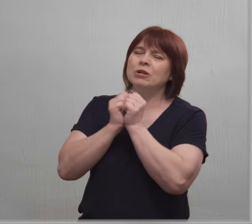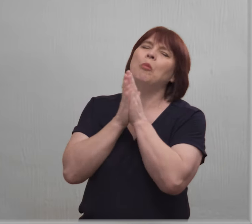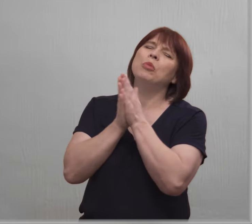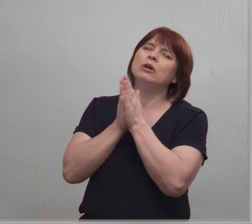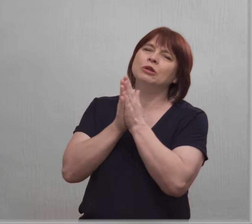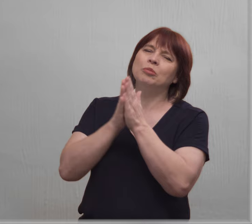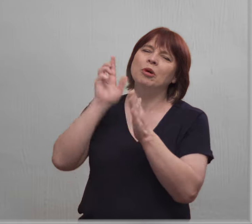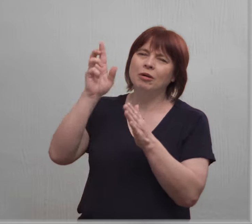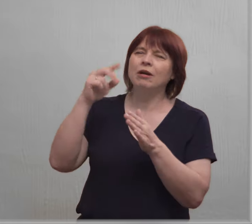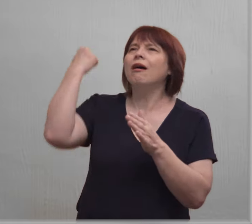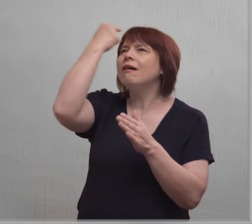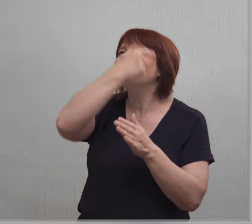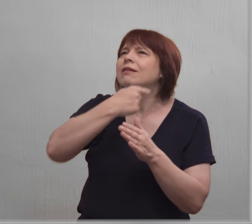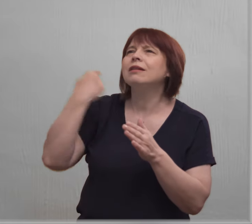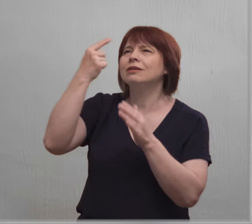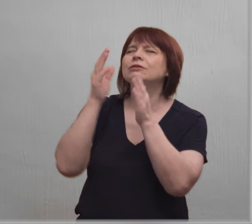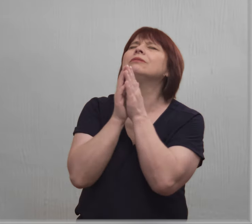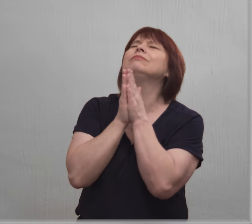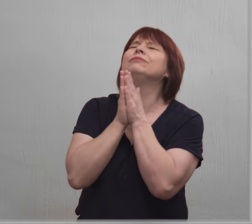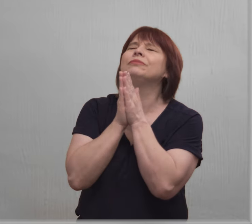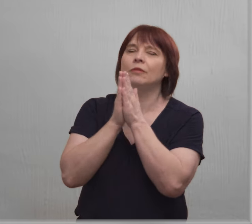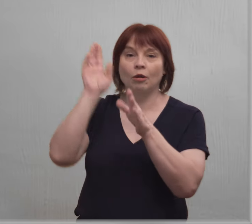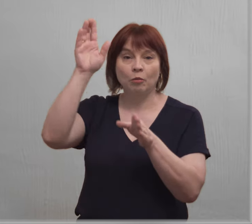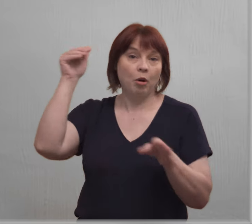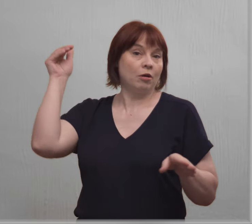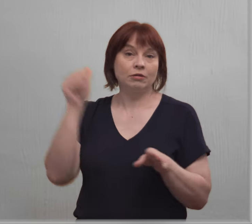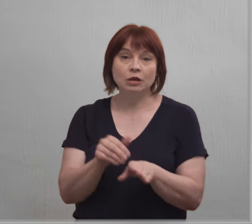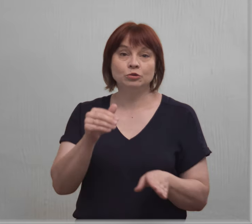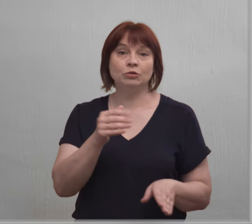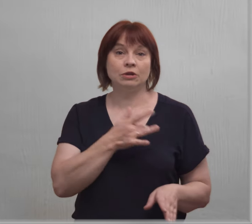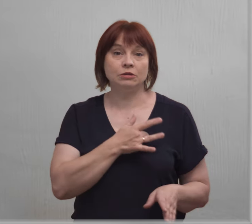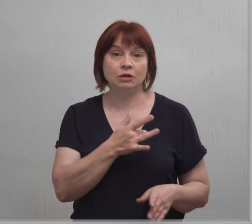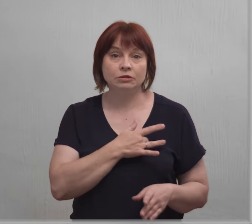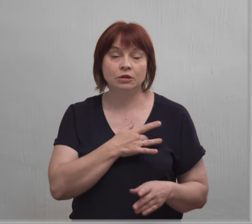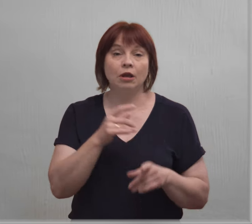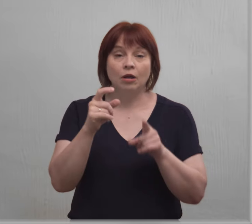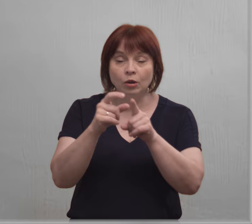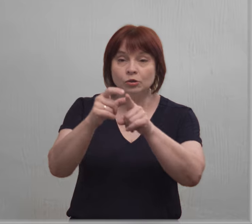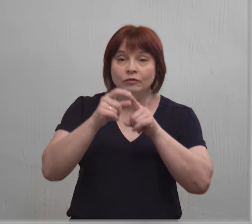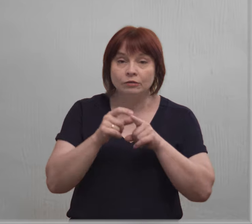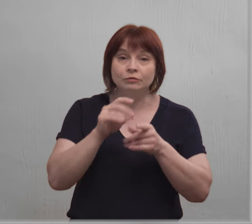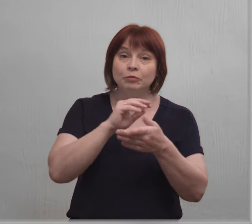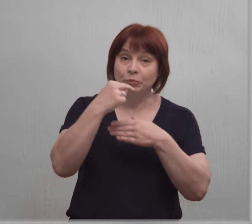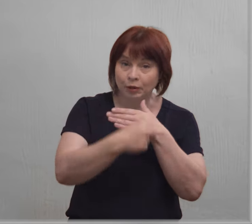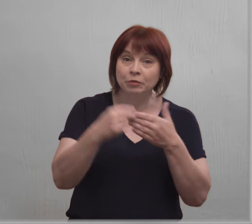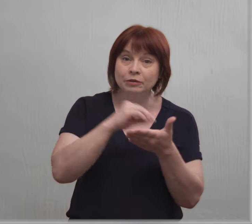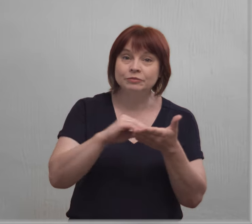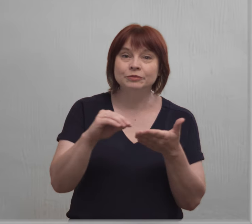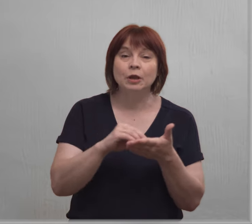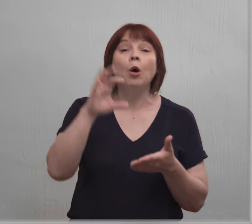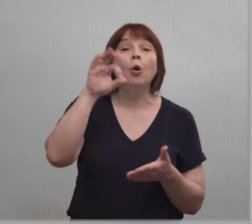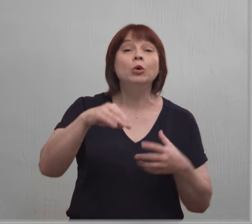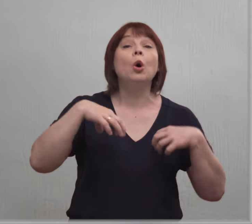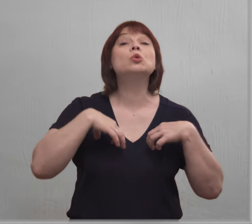был наедине с Богом, и Бог коснулся мое сердце через свое Слово и сказал в своем писании, что от скорби